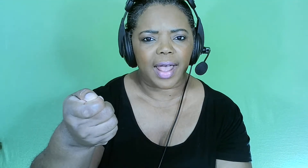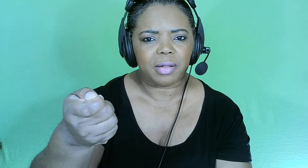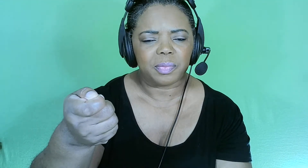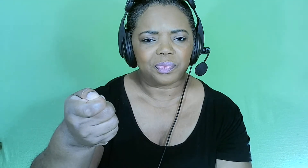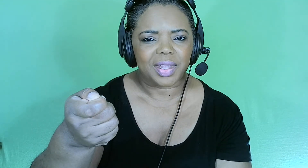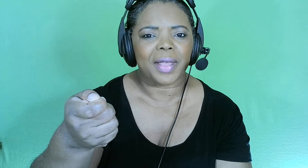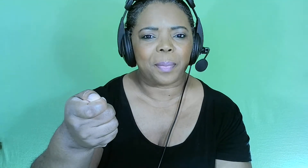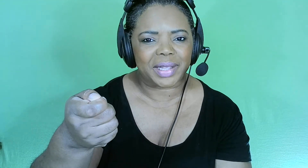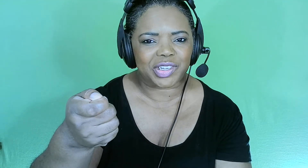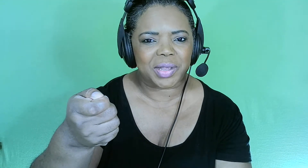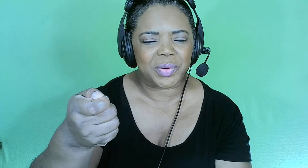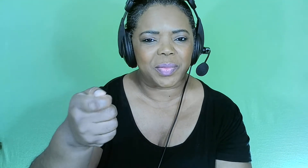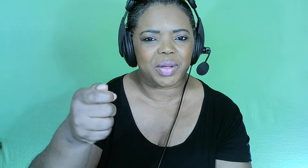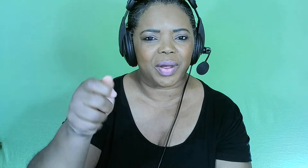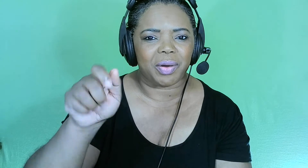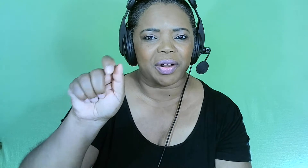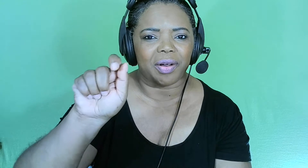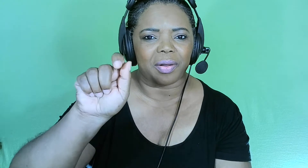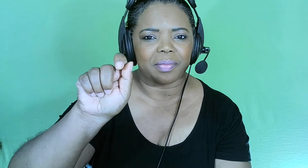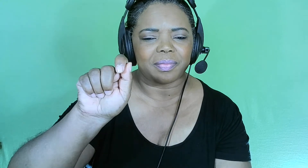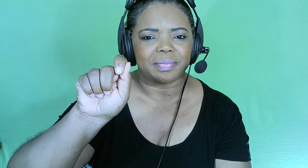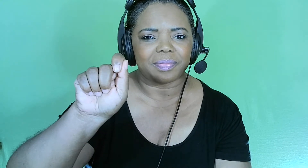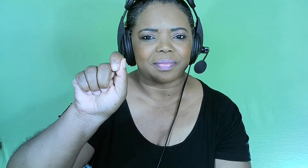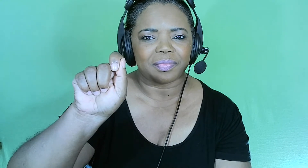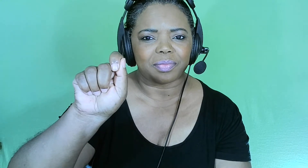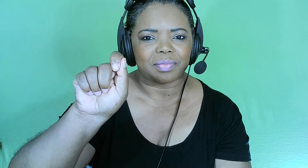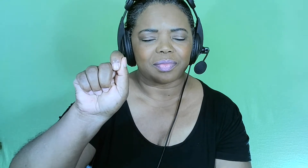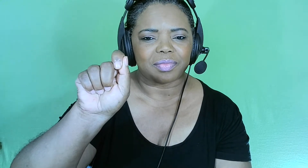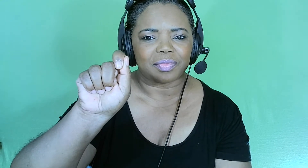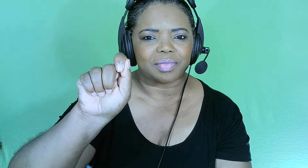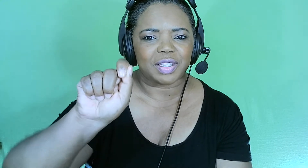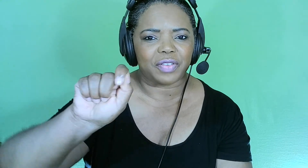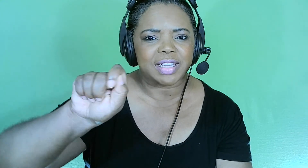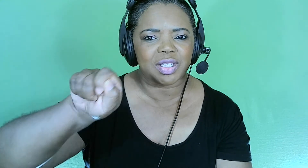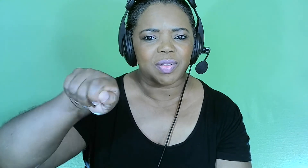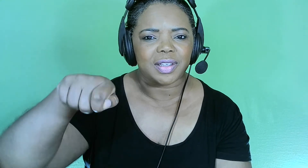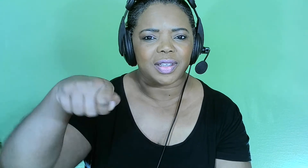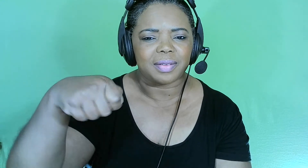tá? Repete aí comigo agora, ó. E faz isso aqui.